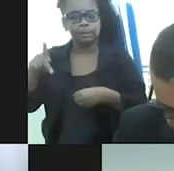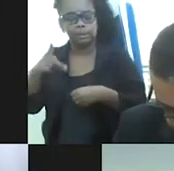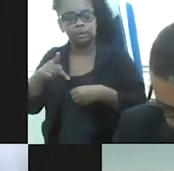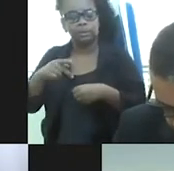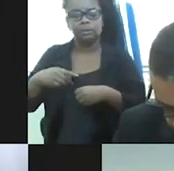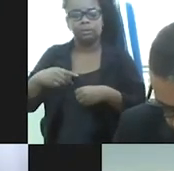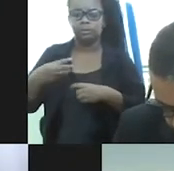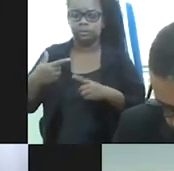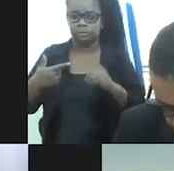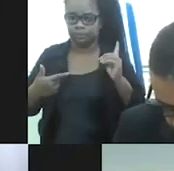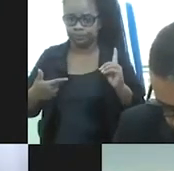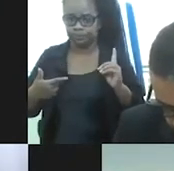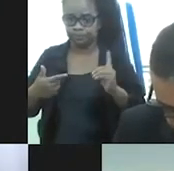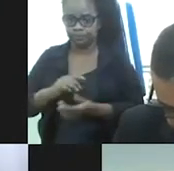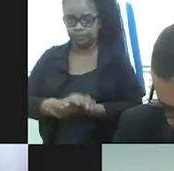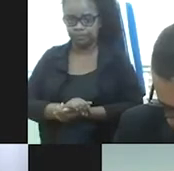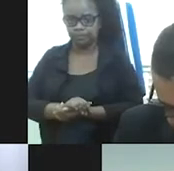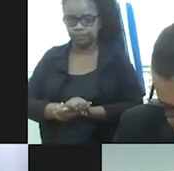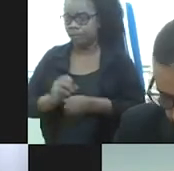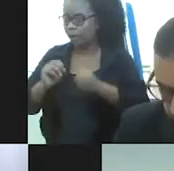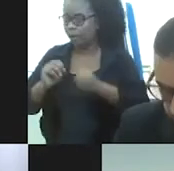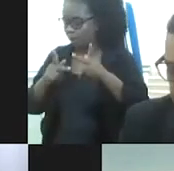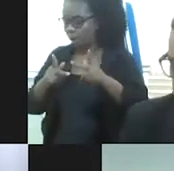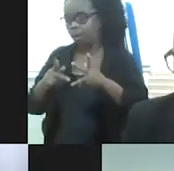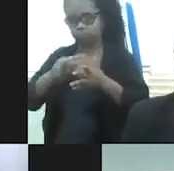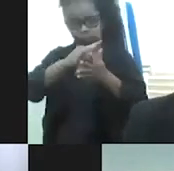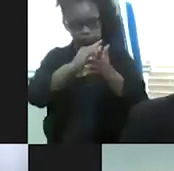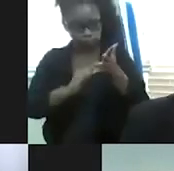município. É esse o expediente, senhor presidente.